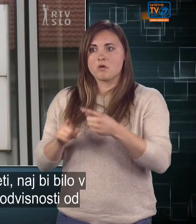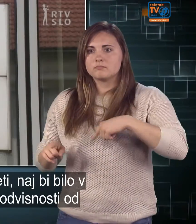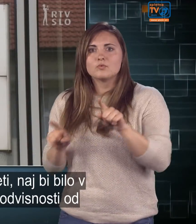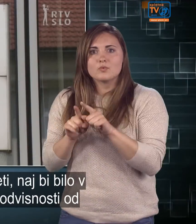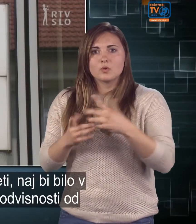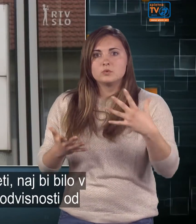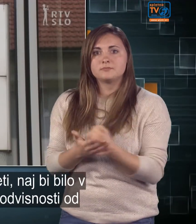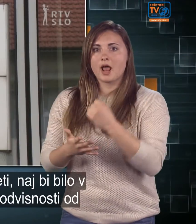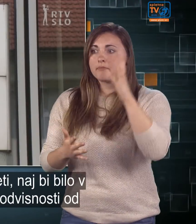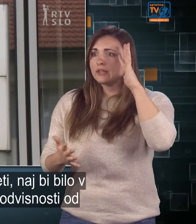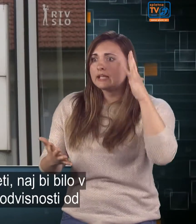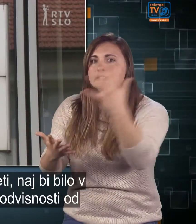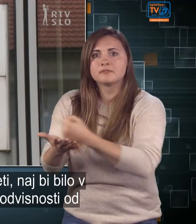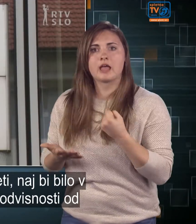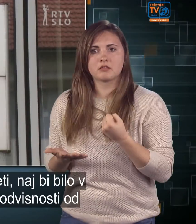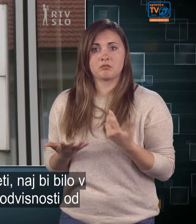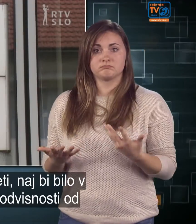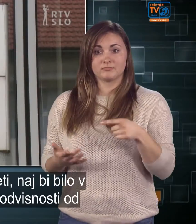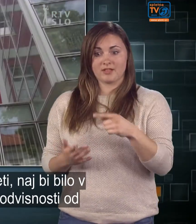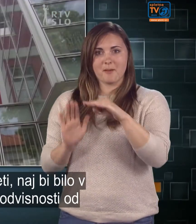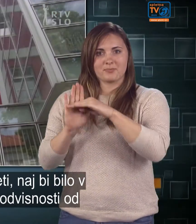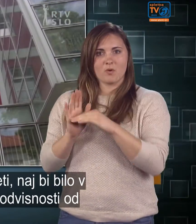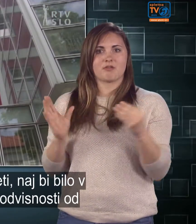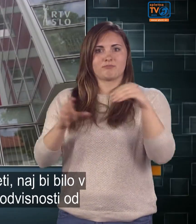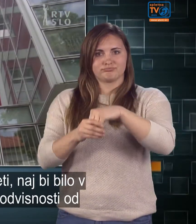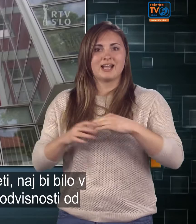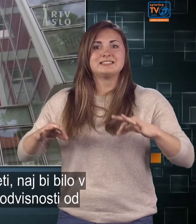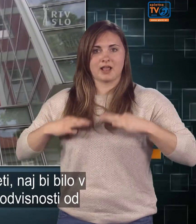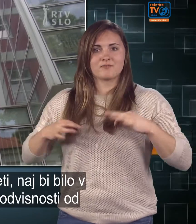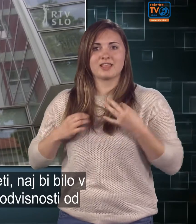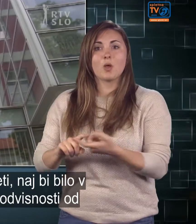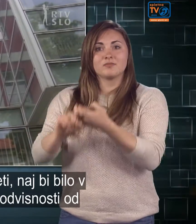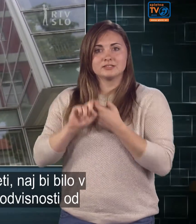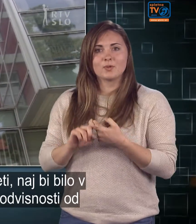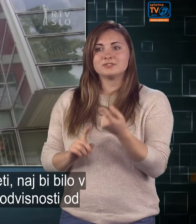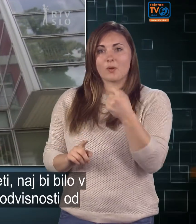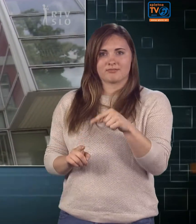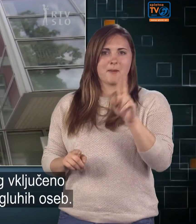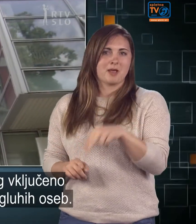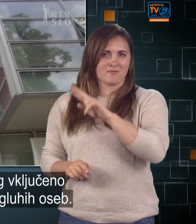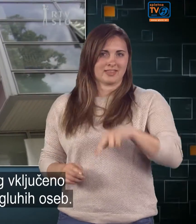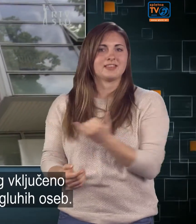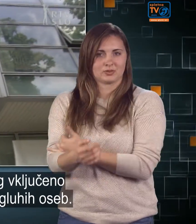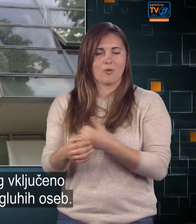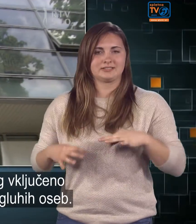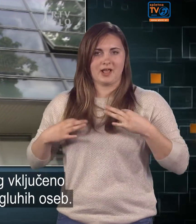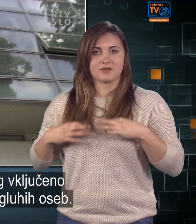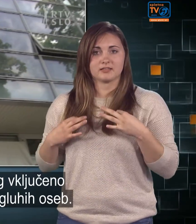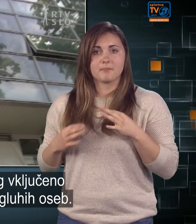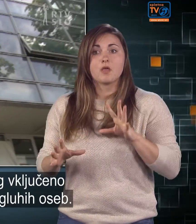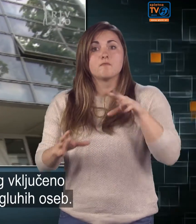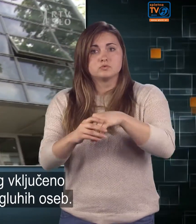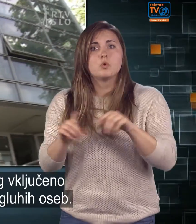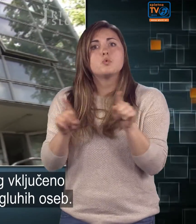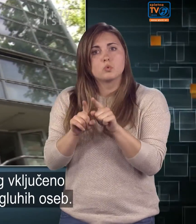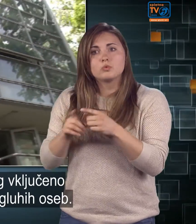Kot smo uspeli izvedeti, naj bi bilo v program zdravljenja odvisnosti od prepovedanih drog vključeno tudi manjše število gluhih